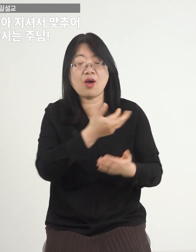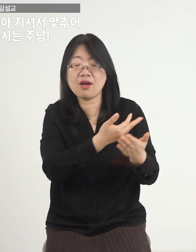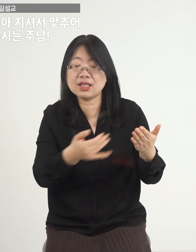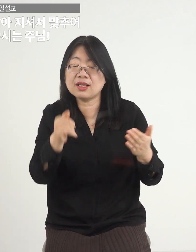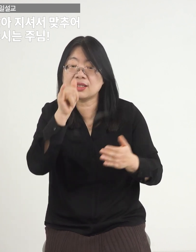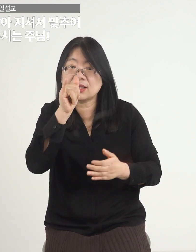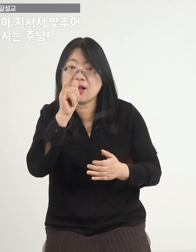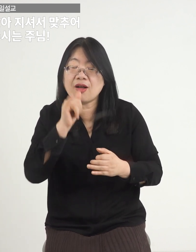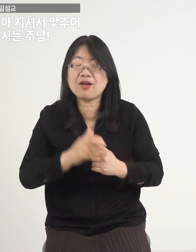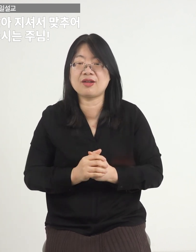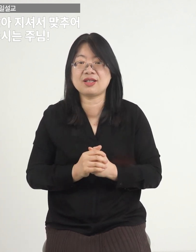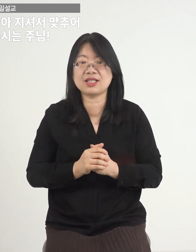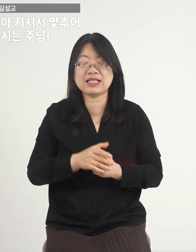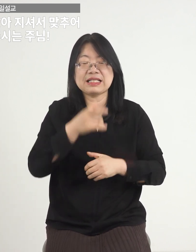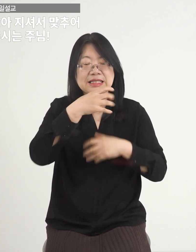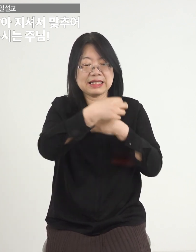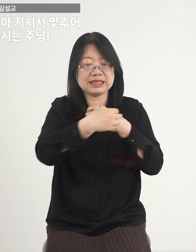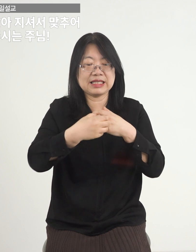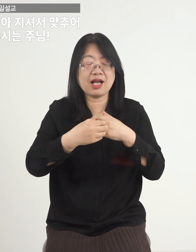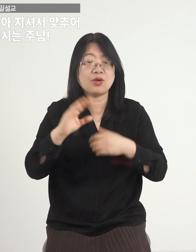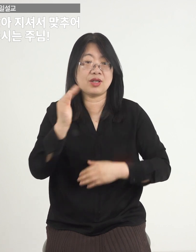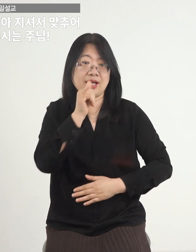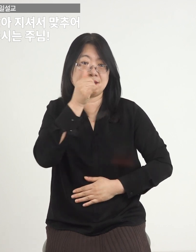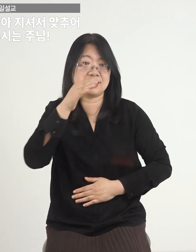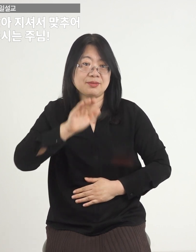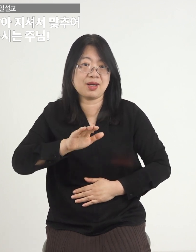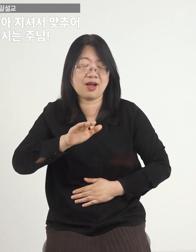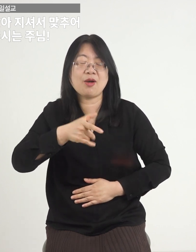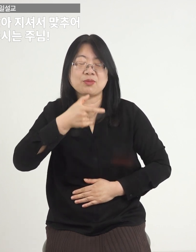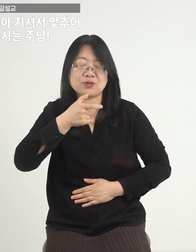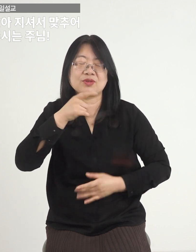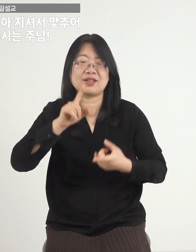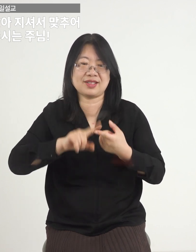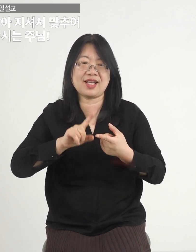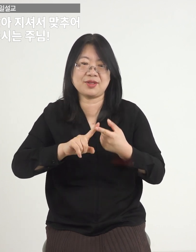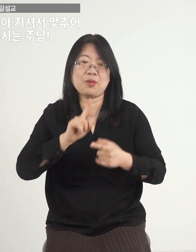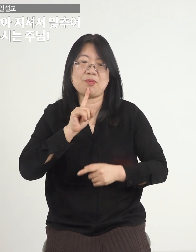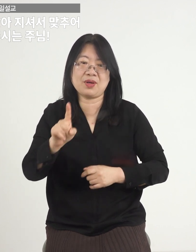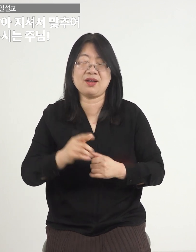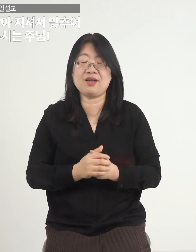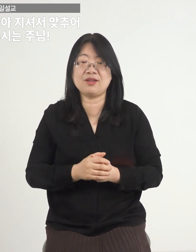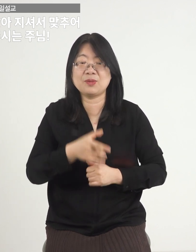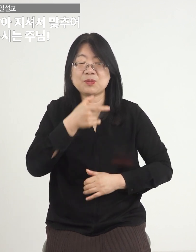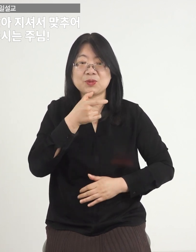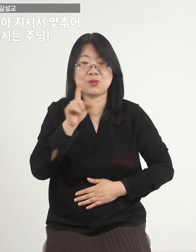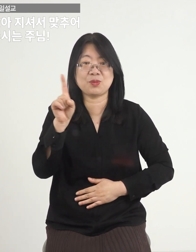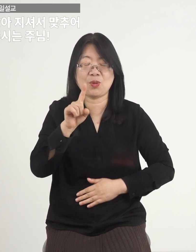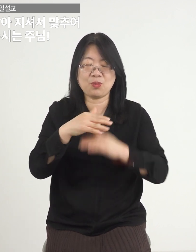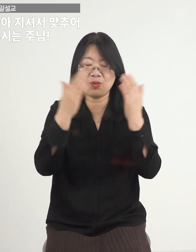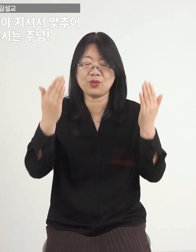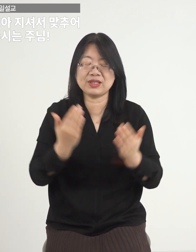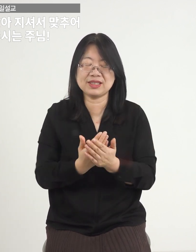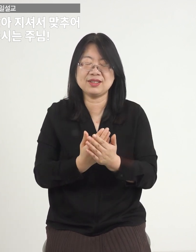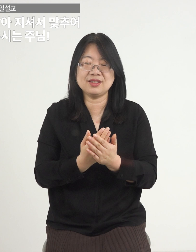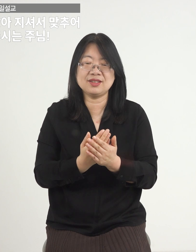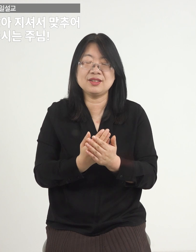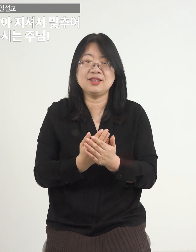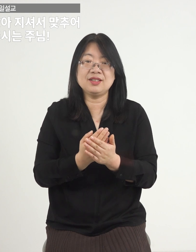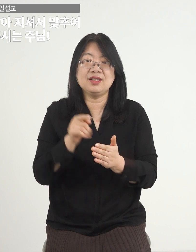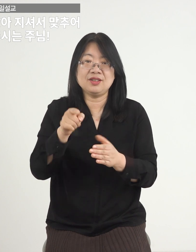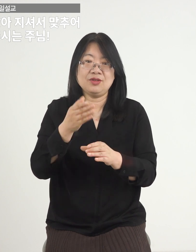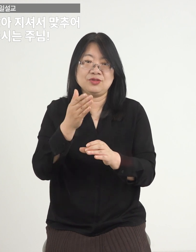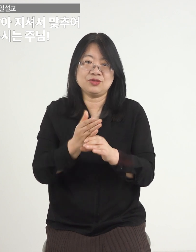흘러내려요? 이슬이라고 되어 있지만 물을 얘기합니다. 물은 모든